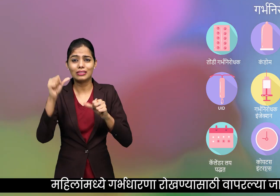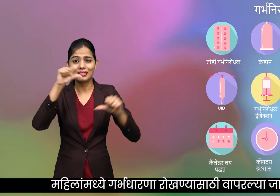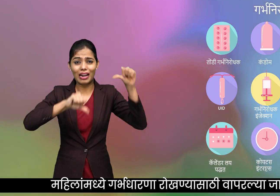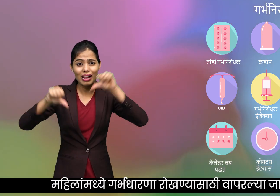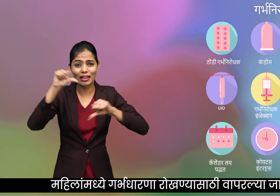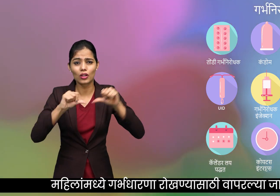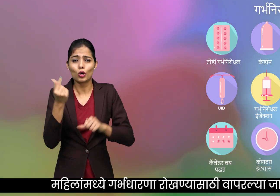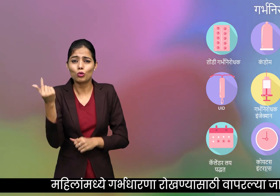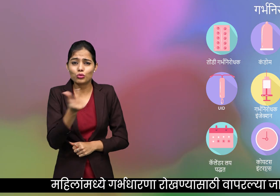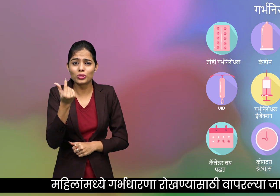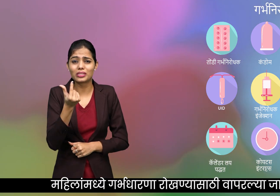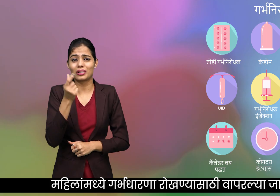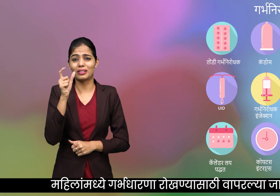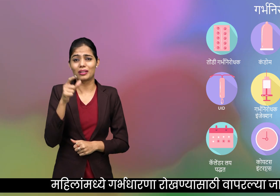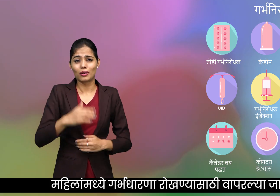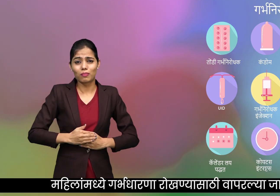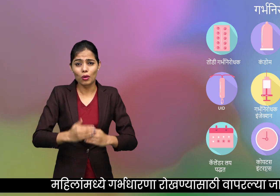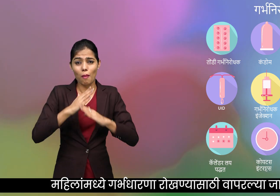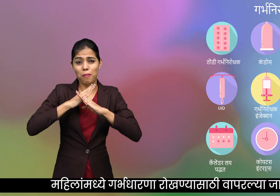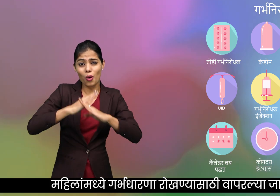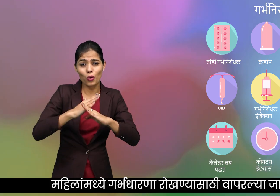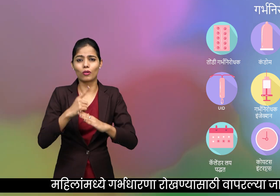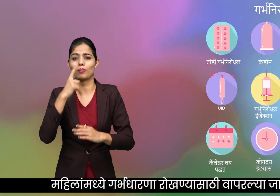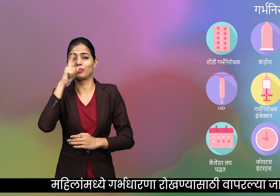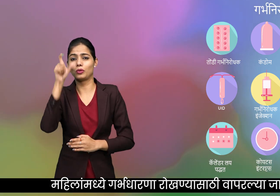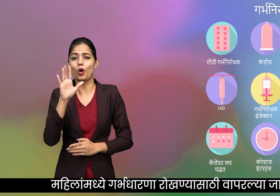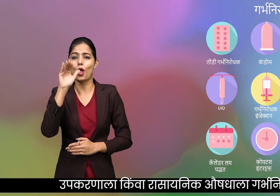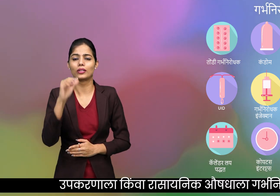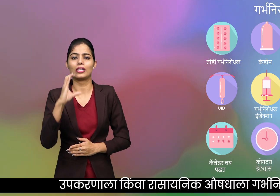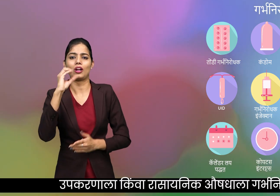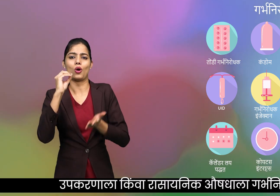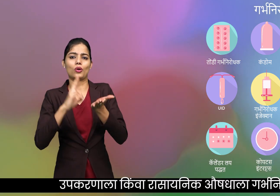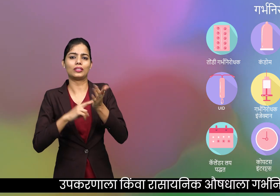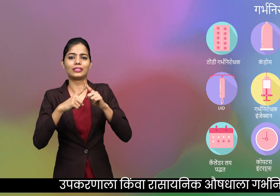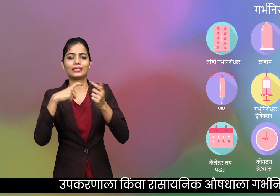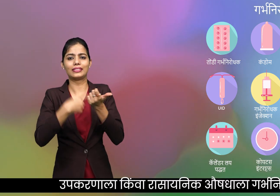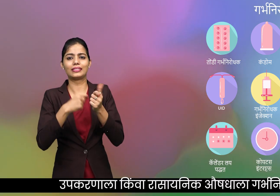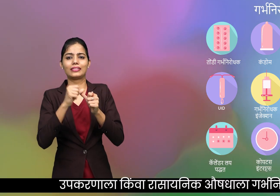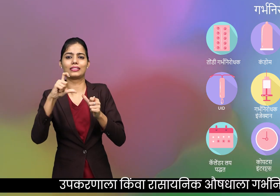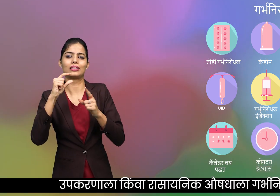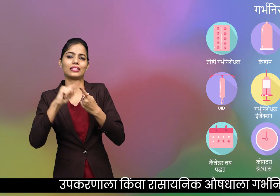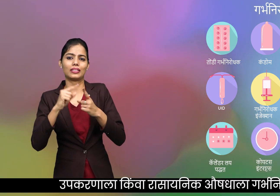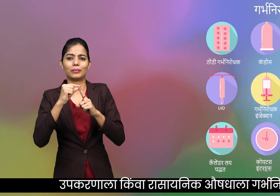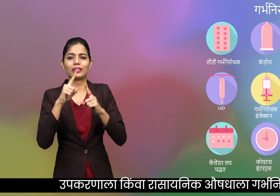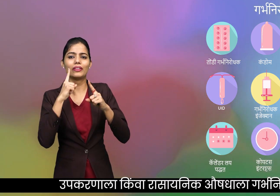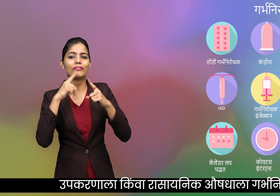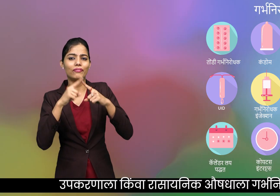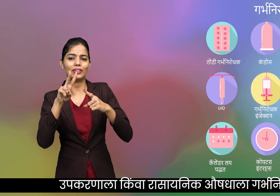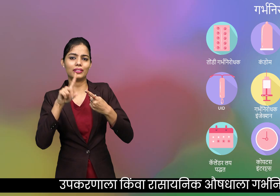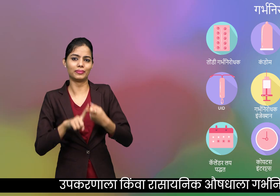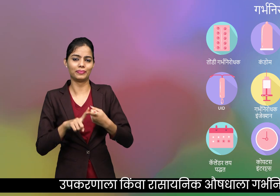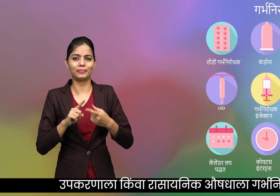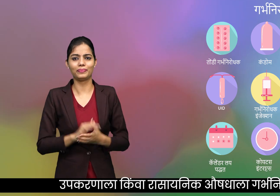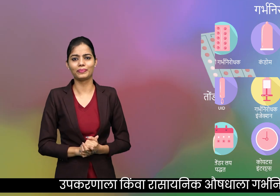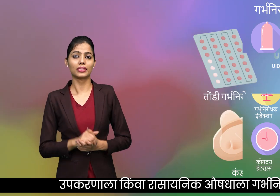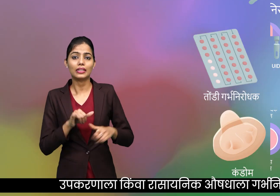महिलांमध्ये गर्भधारणा रोखण्यासाठी वापरल्या जाणाऱ्या कोणत्याही उपकरणाला किंवा रासायनिक औषधाला